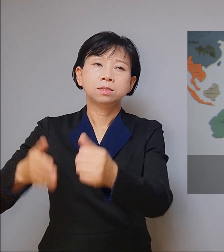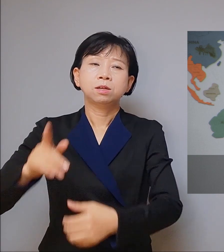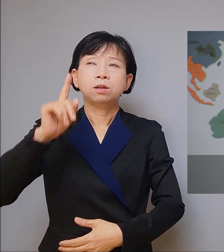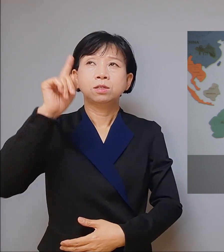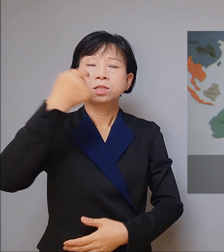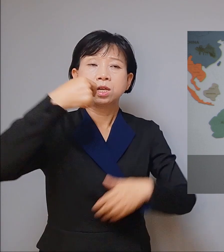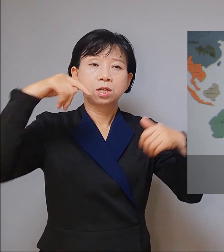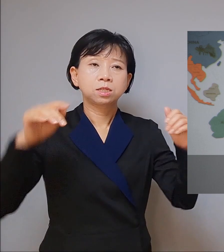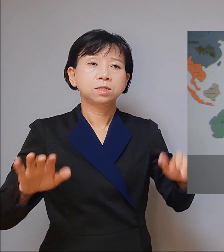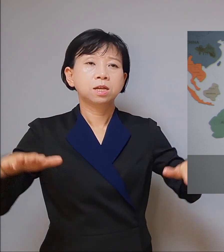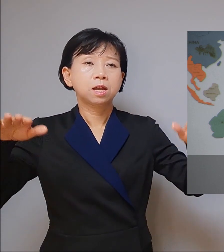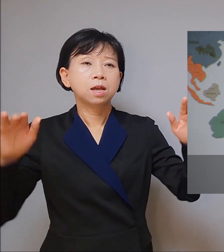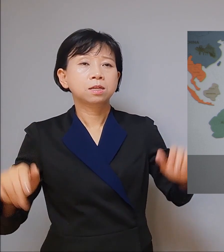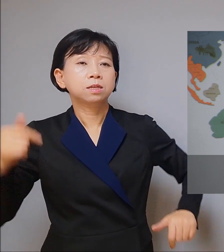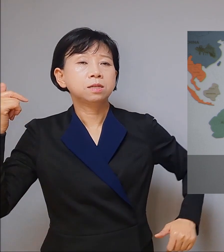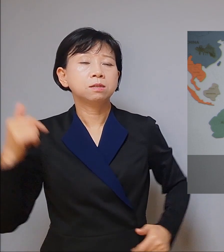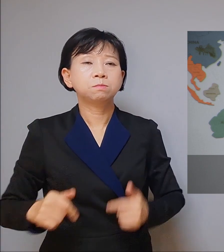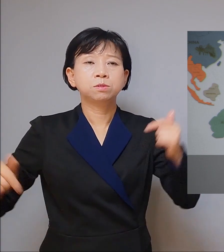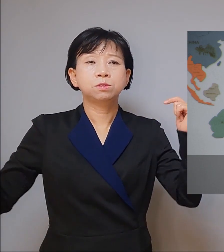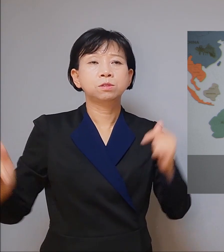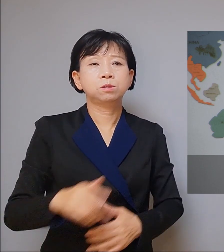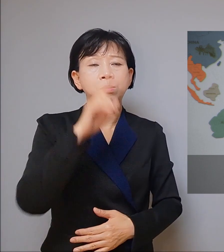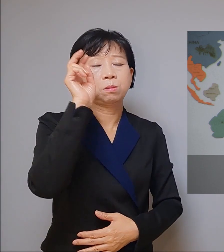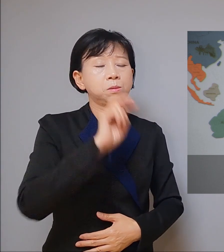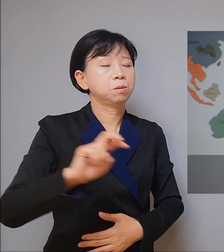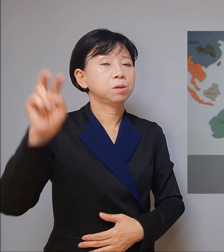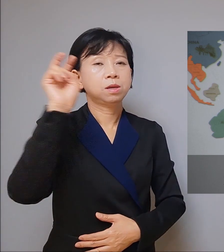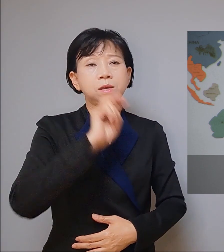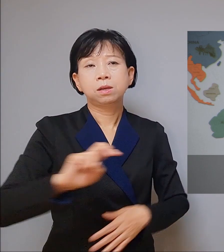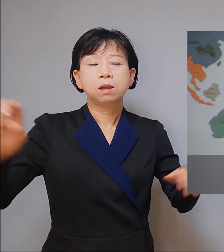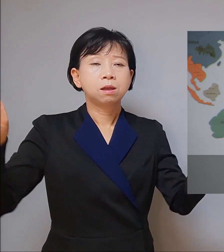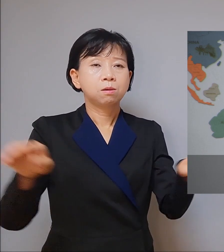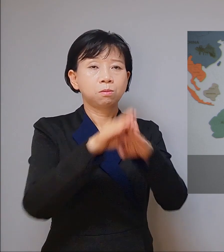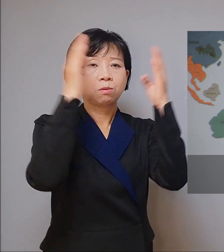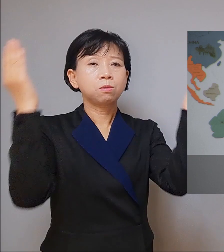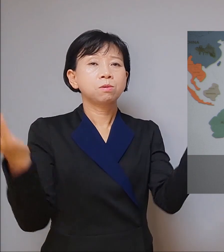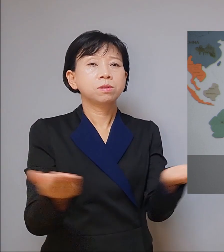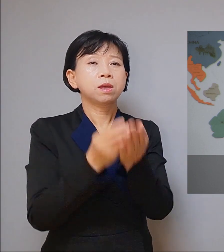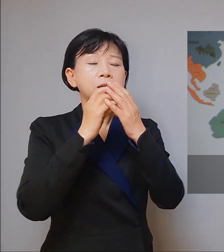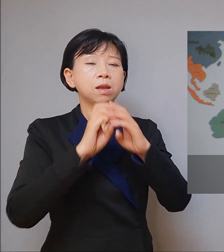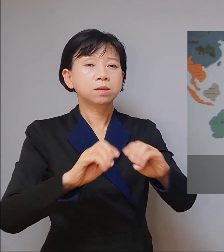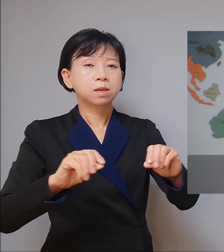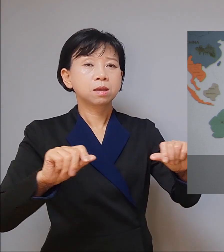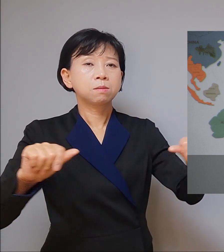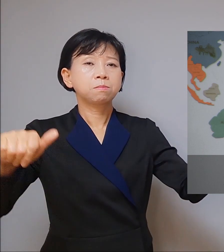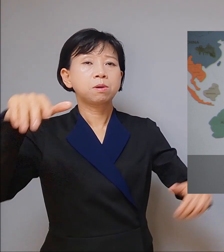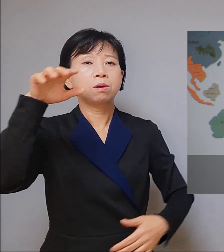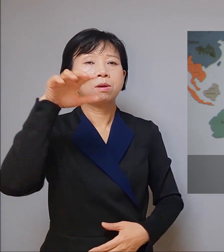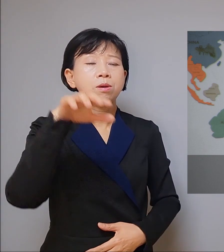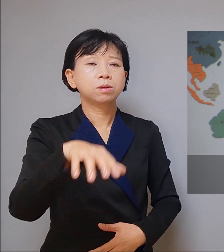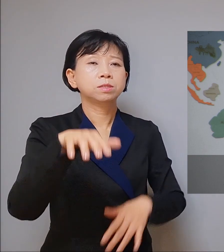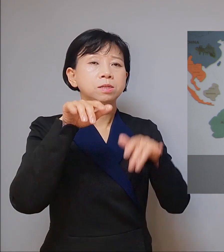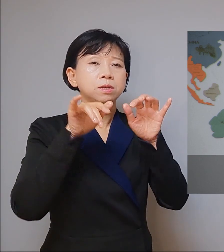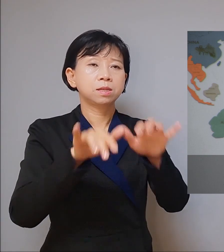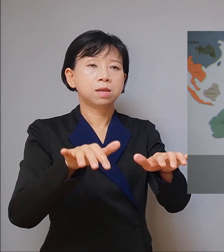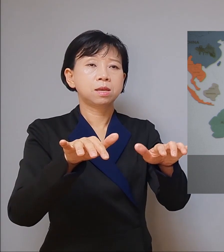드리세. 저 천사 기쁜 노래가 온 땅에